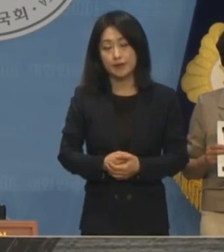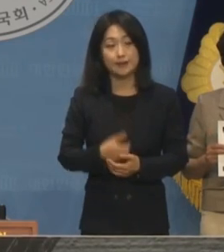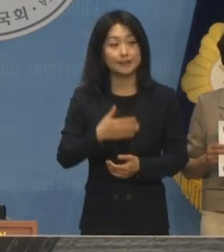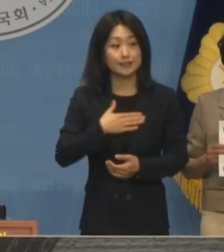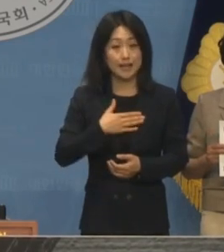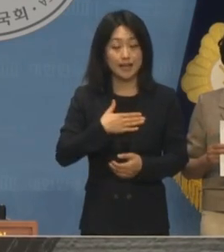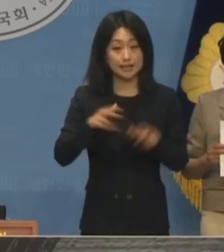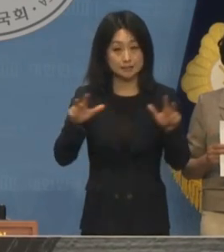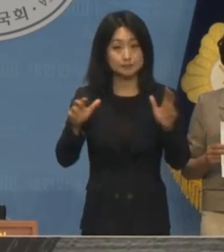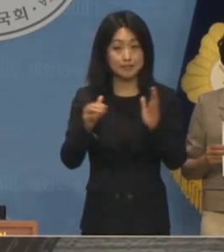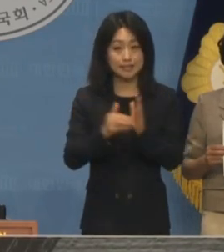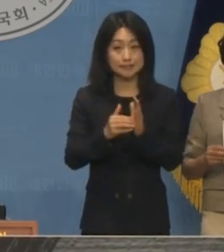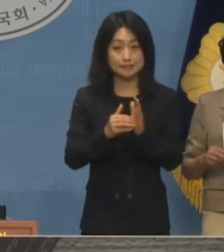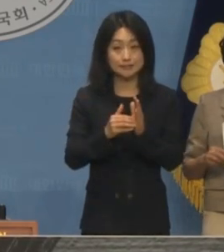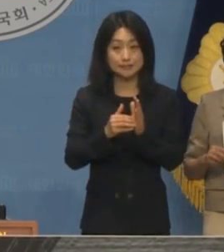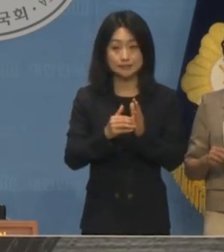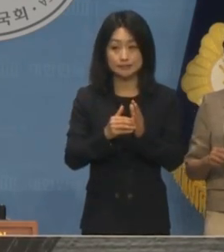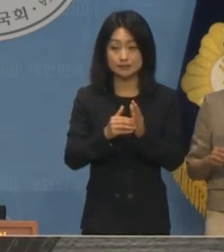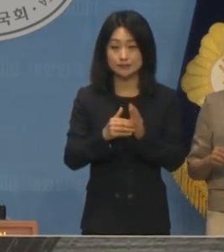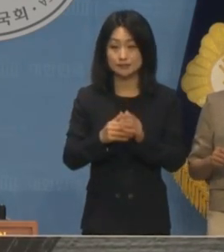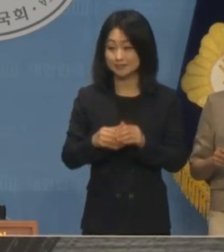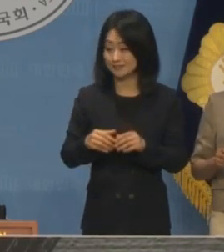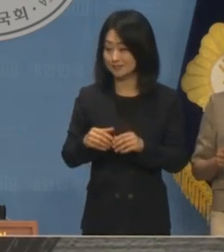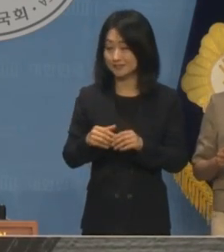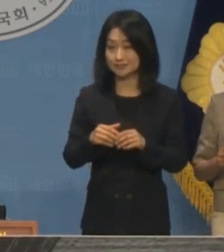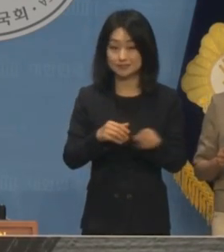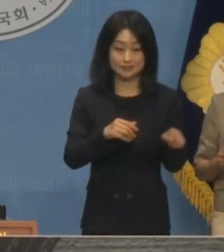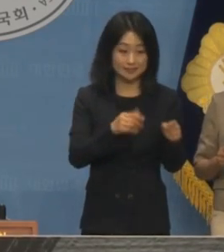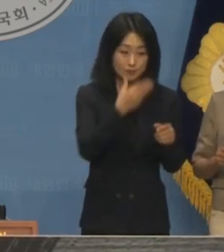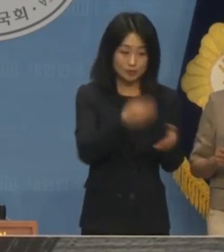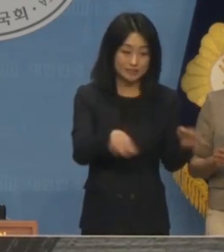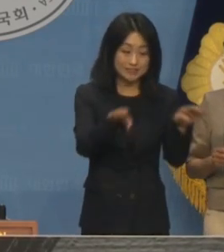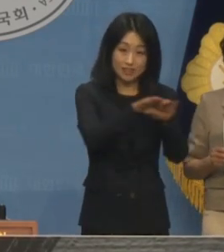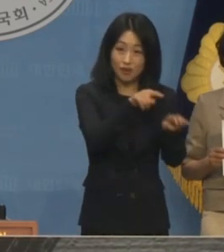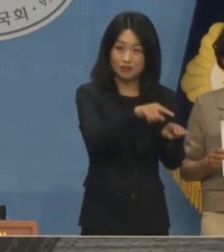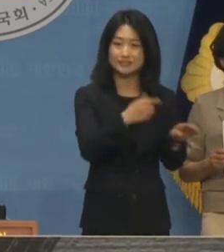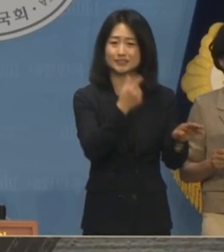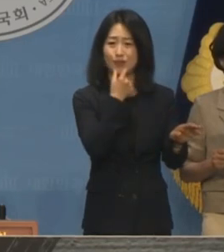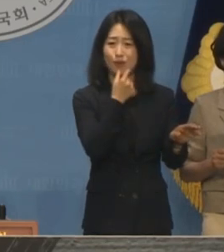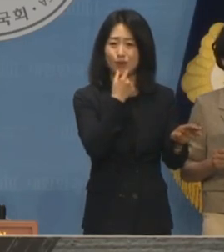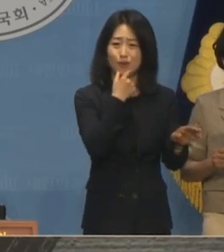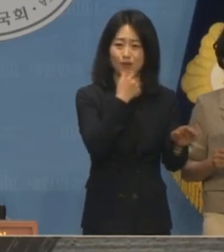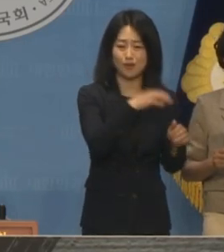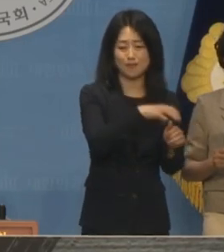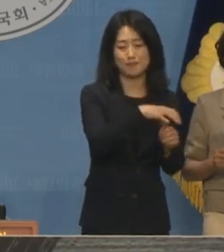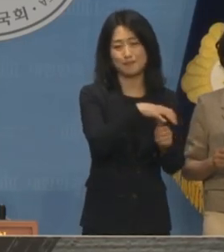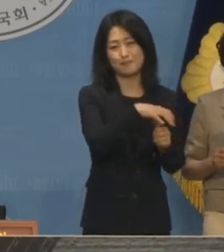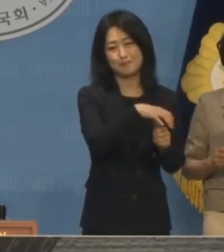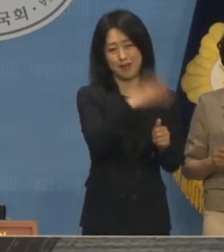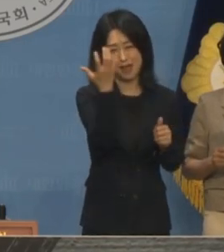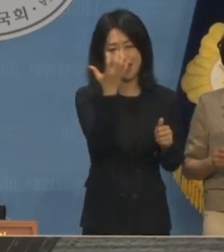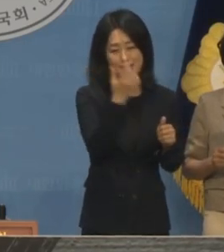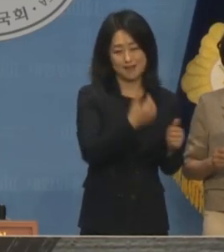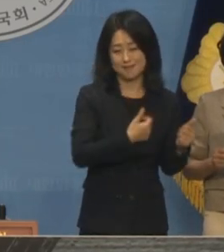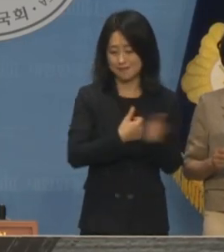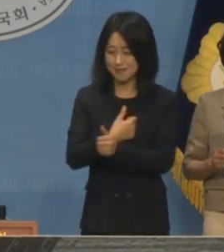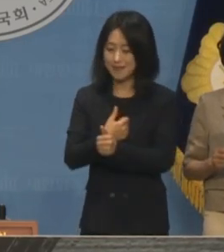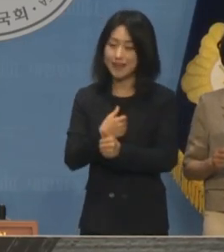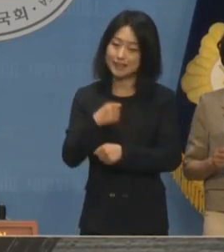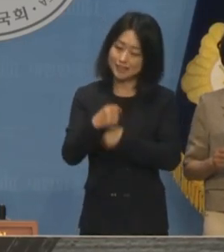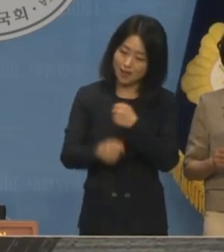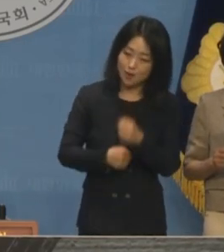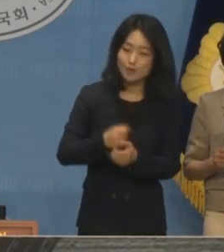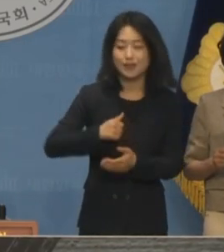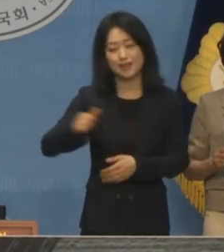저는 죽음과 같은 거주 시설이 싫어서 탈시설하여 자유롭게 이동하며